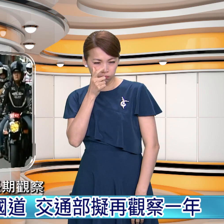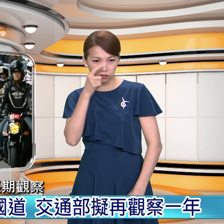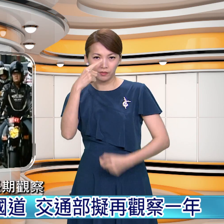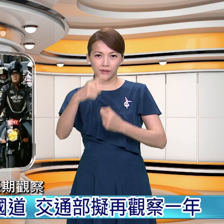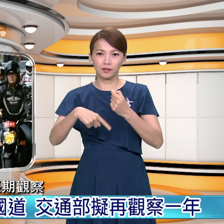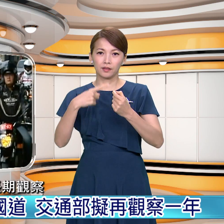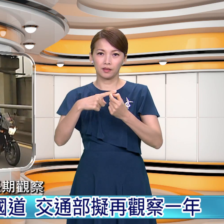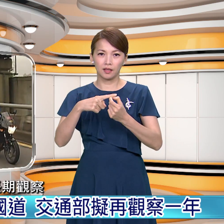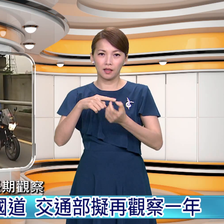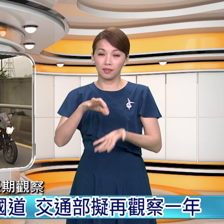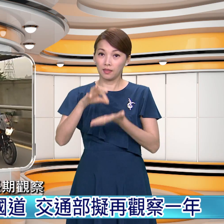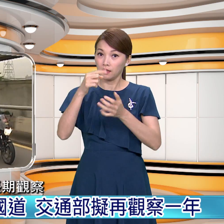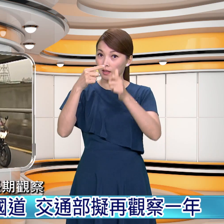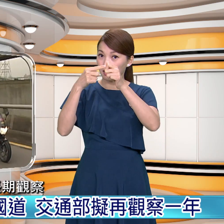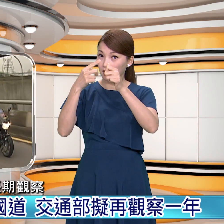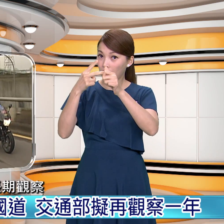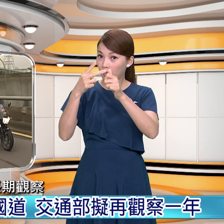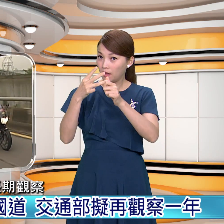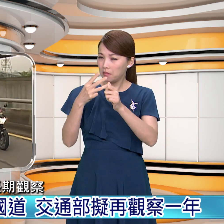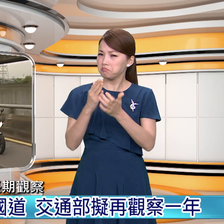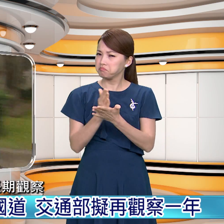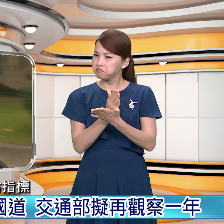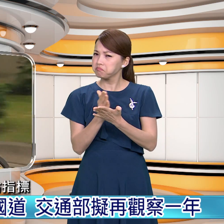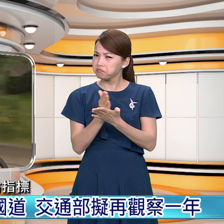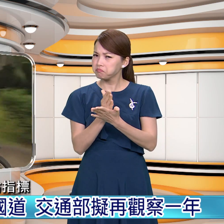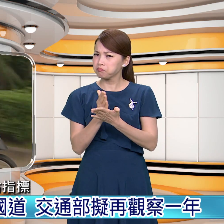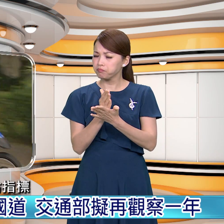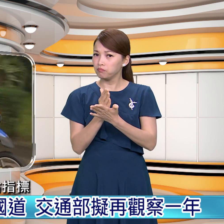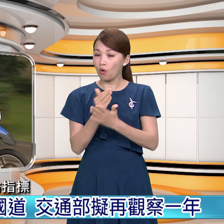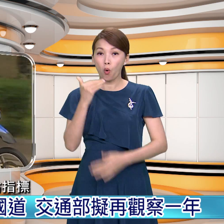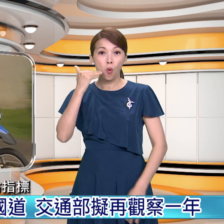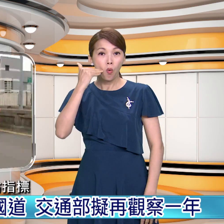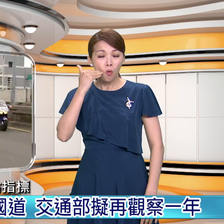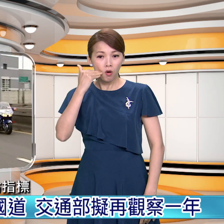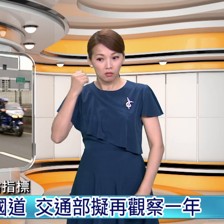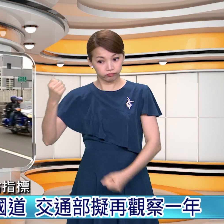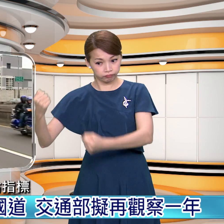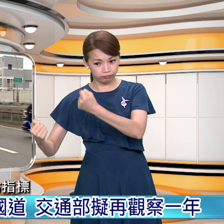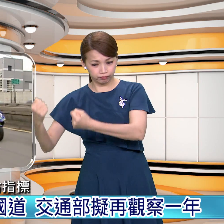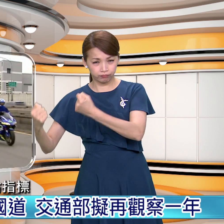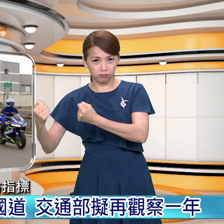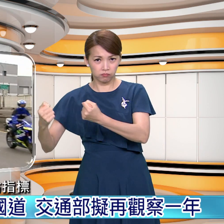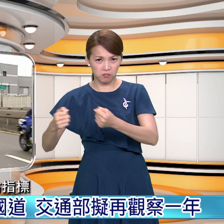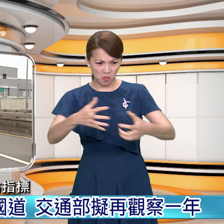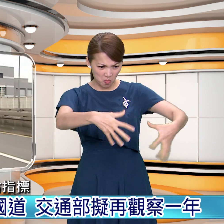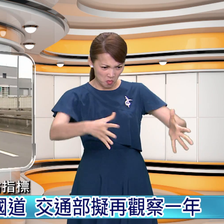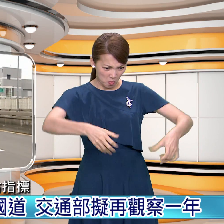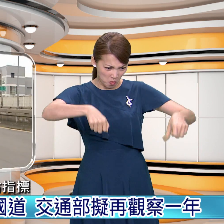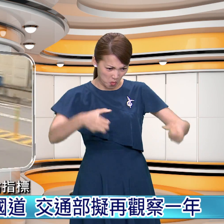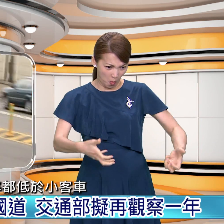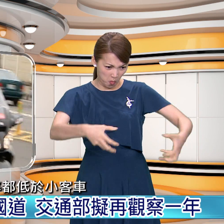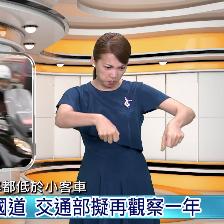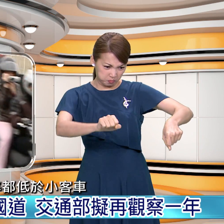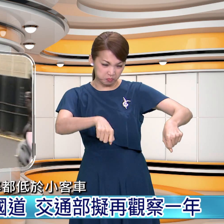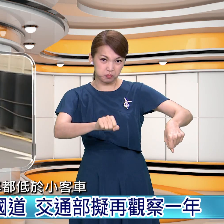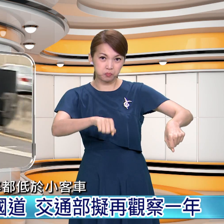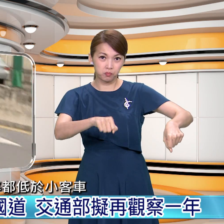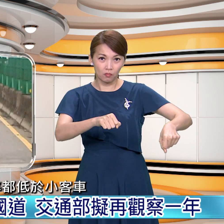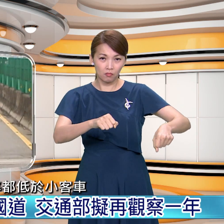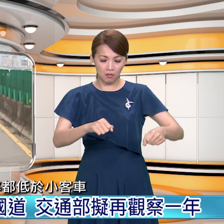经过一年长期的观察，并且列出三项评估指标。如果违规肇事